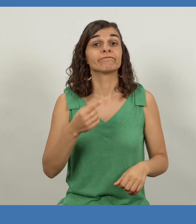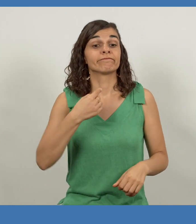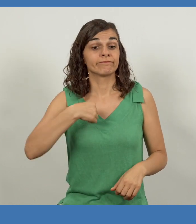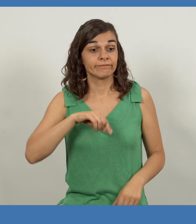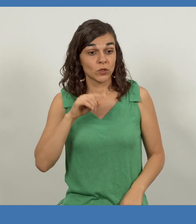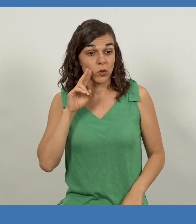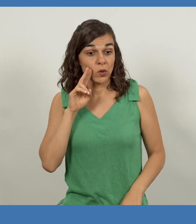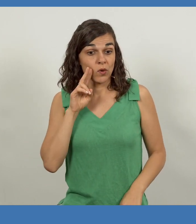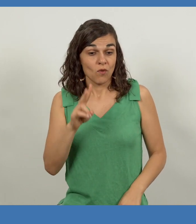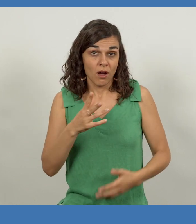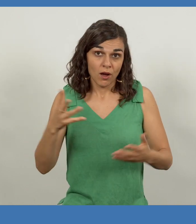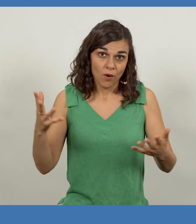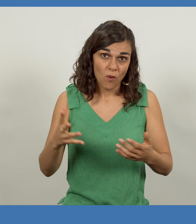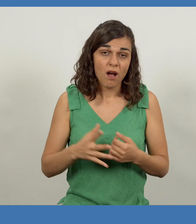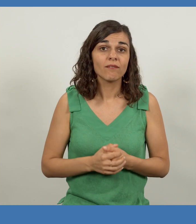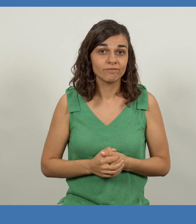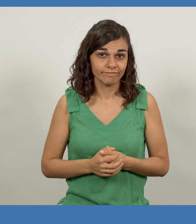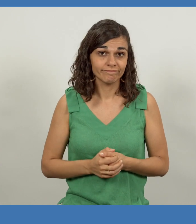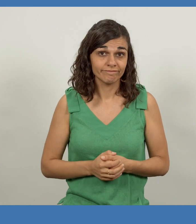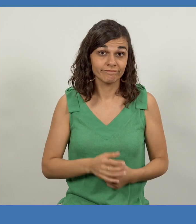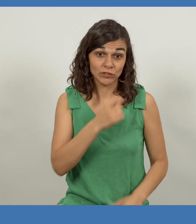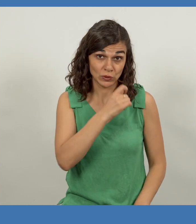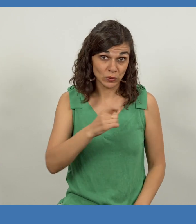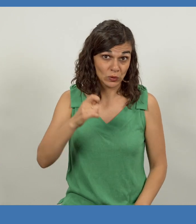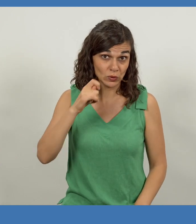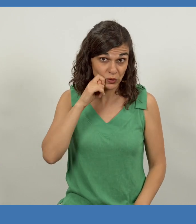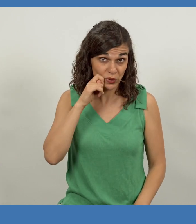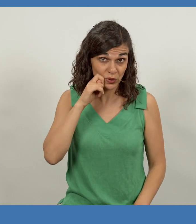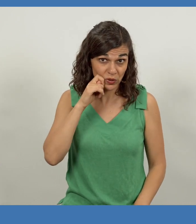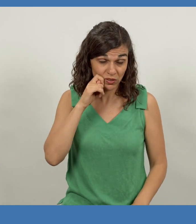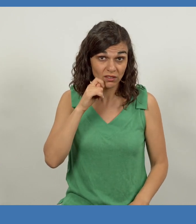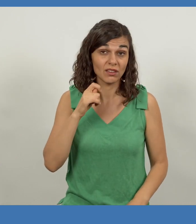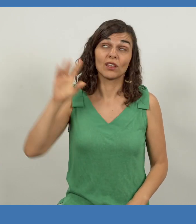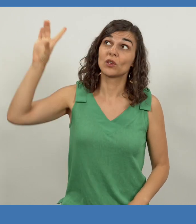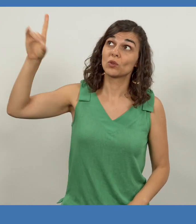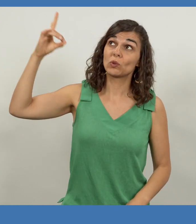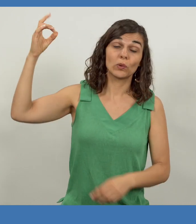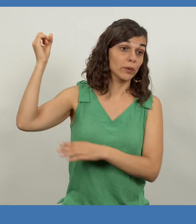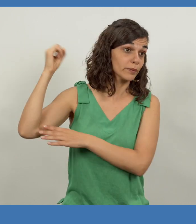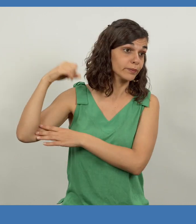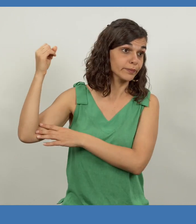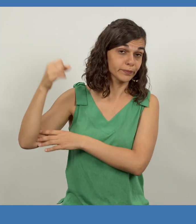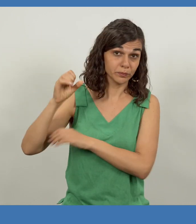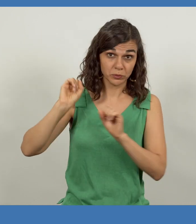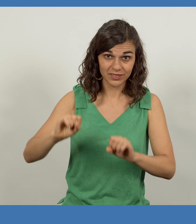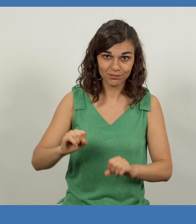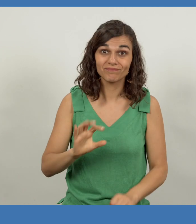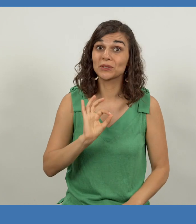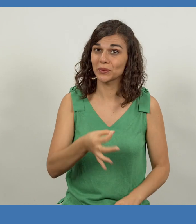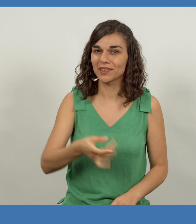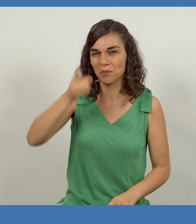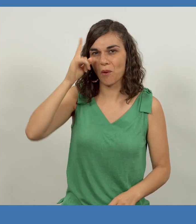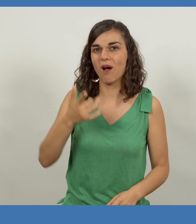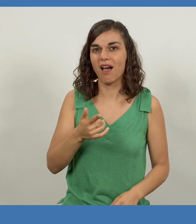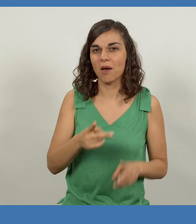que jeûner sans être entendu de Dieu peut se réaliser parce que nous venons dans une